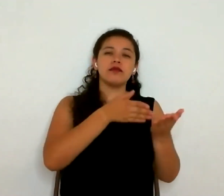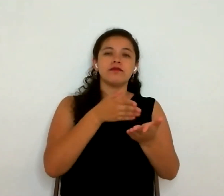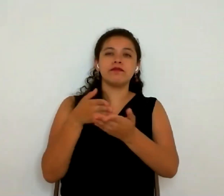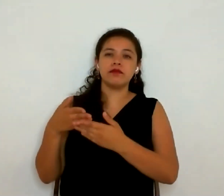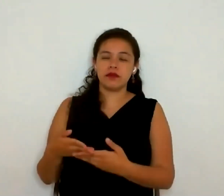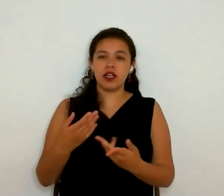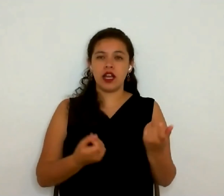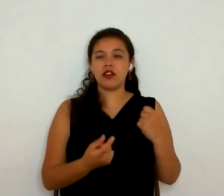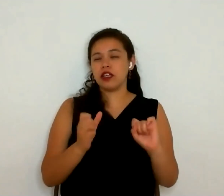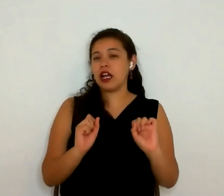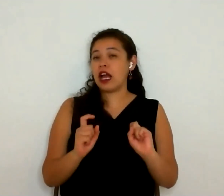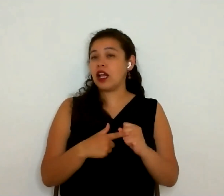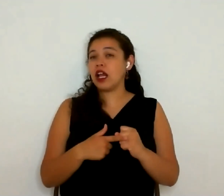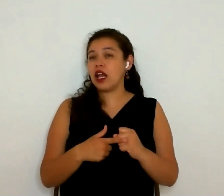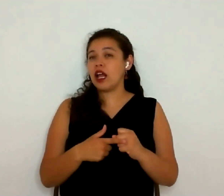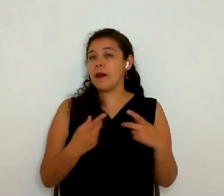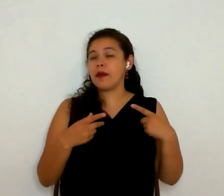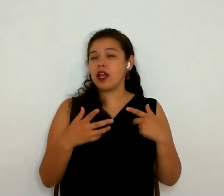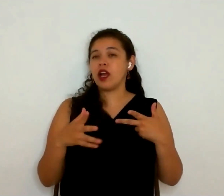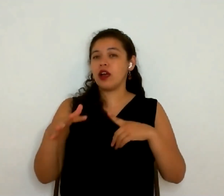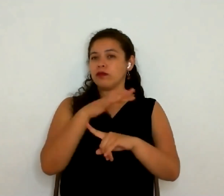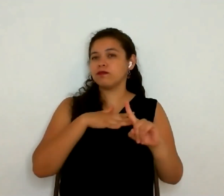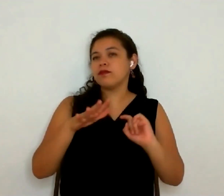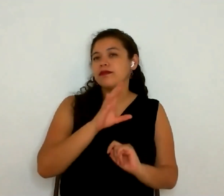una situación particular